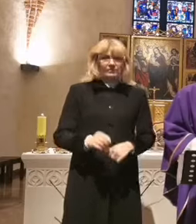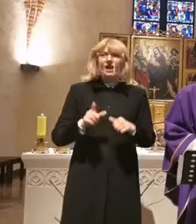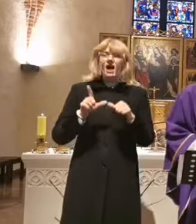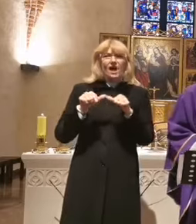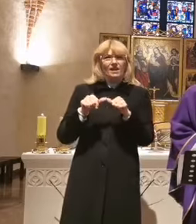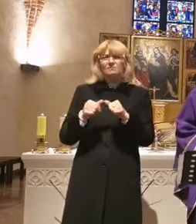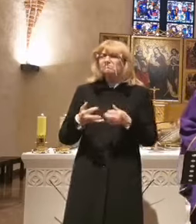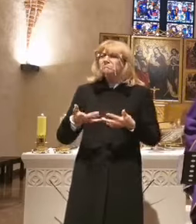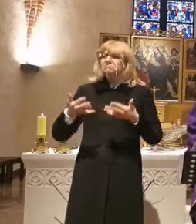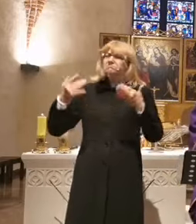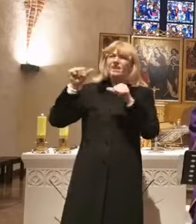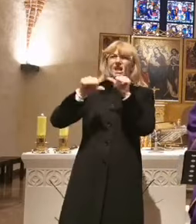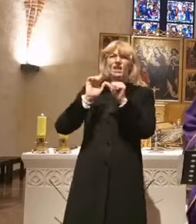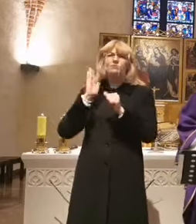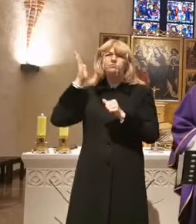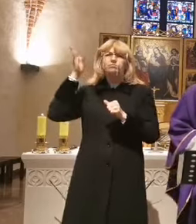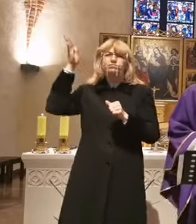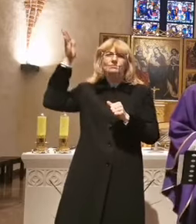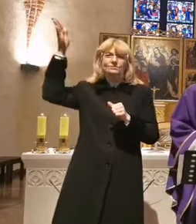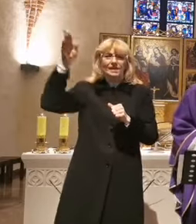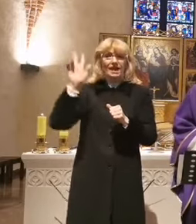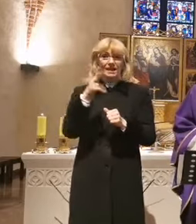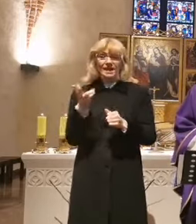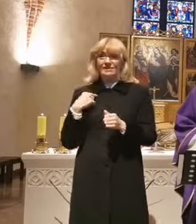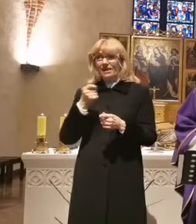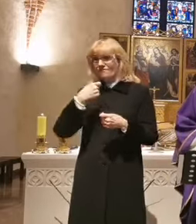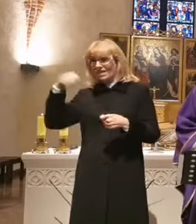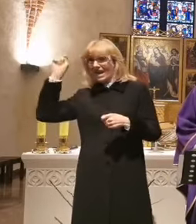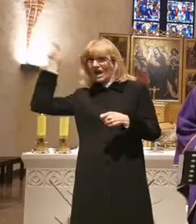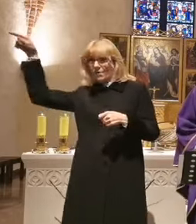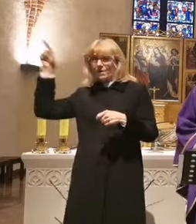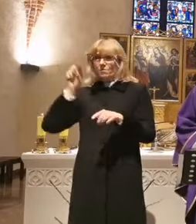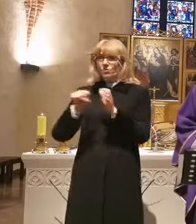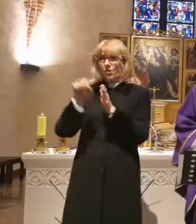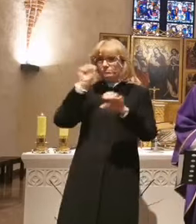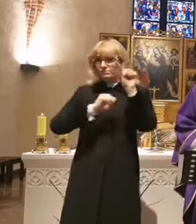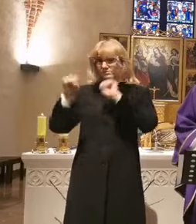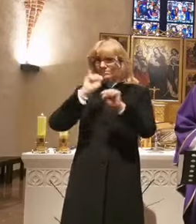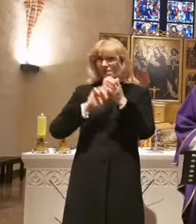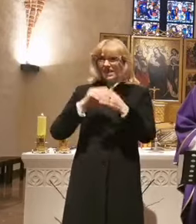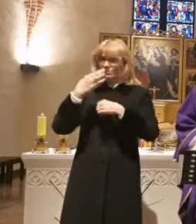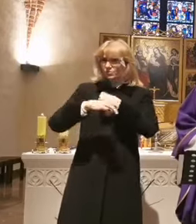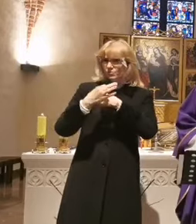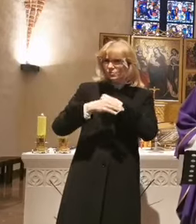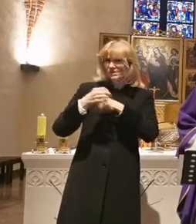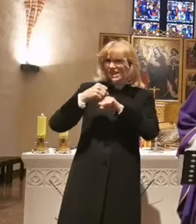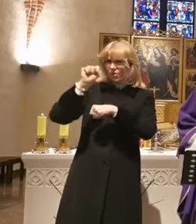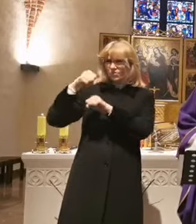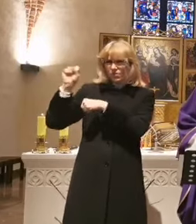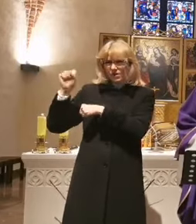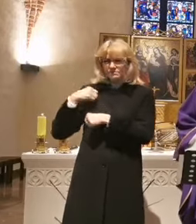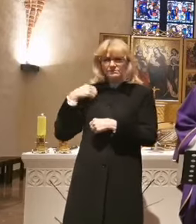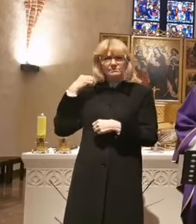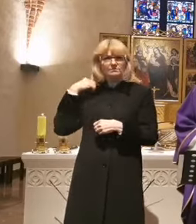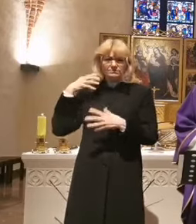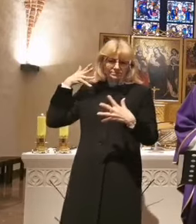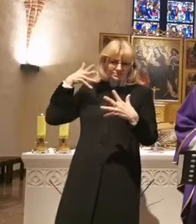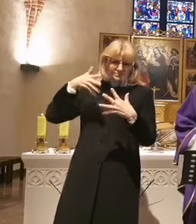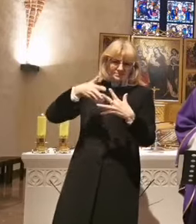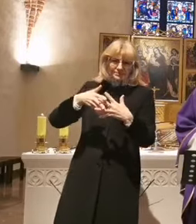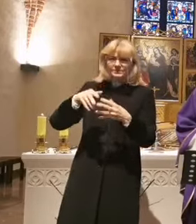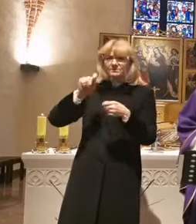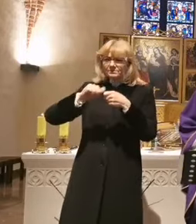Ale wiele lat później, kiedy przyjechałem do Rzymu na studia doktoranckie, Prowadziłem badania nad filozofią Karola